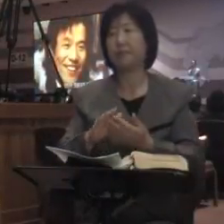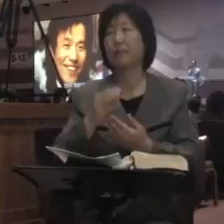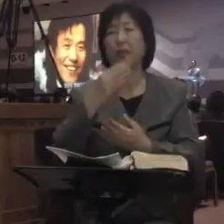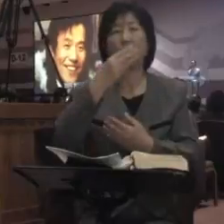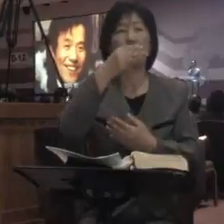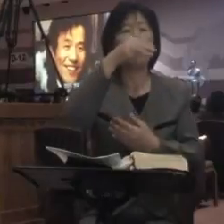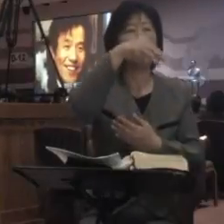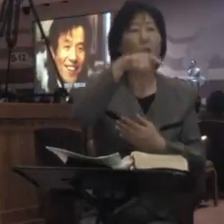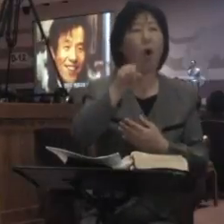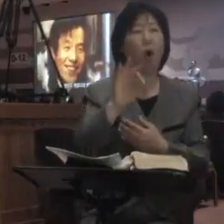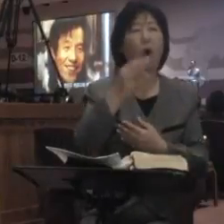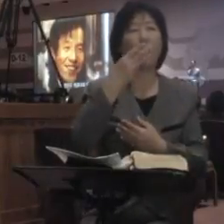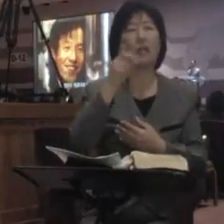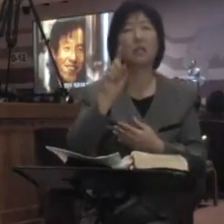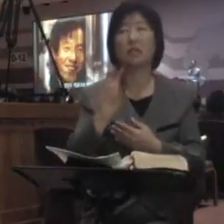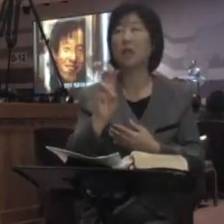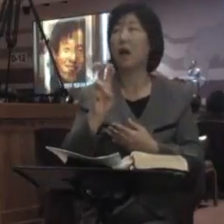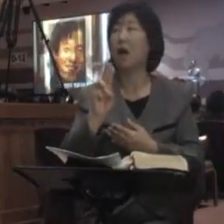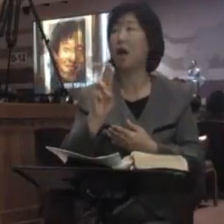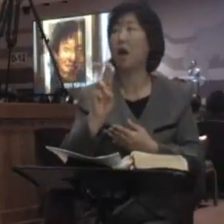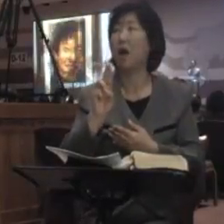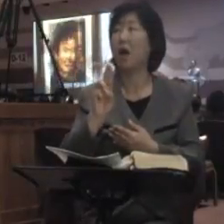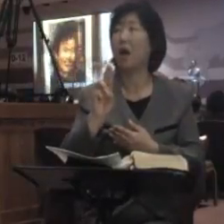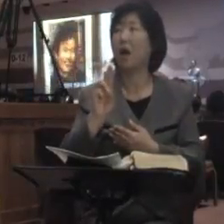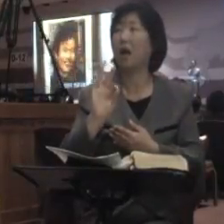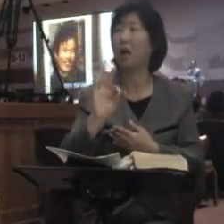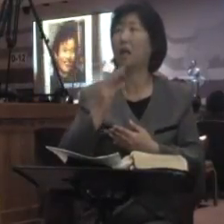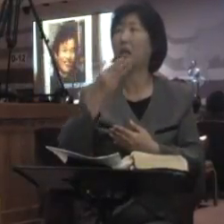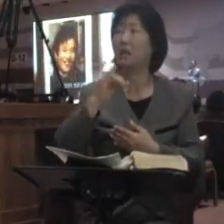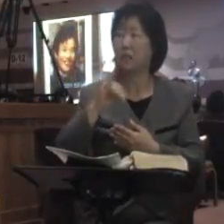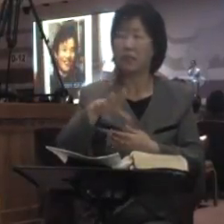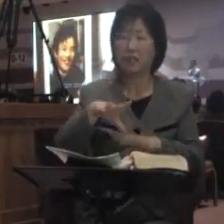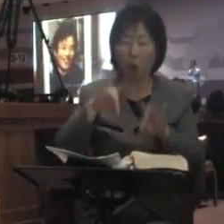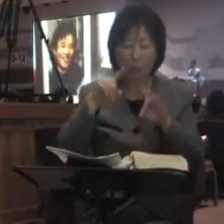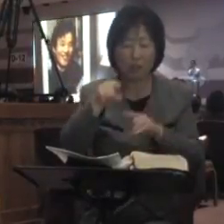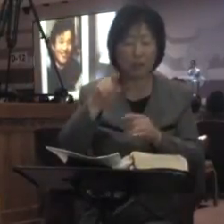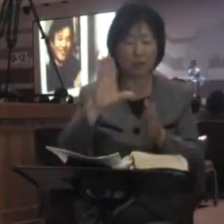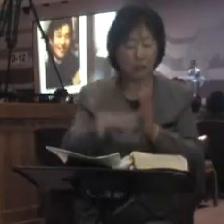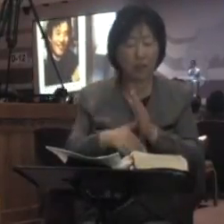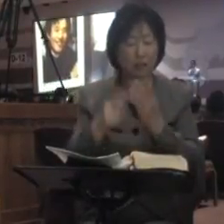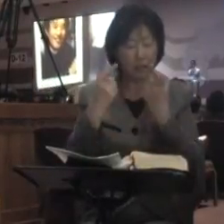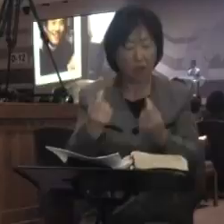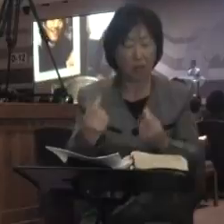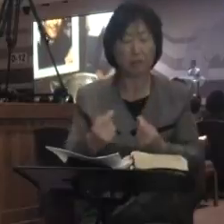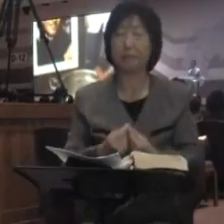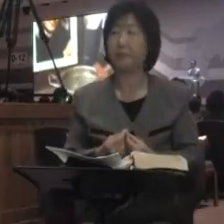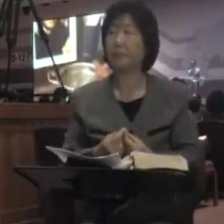청량리 쌍골다리 아래서 시작했던 처음 그때처럼,